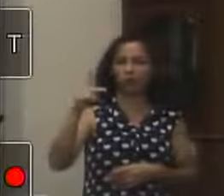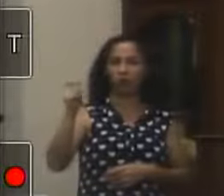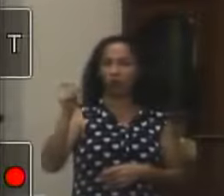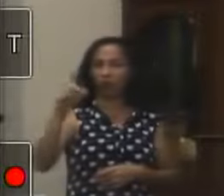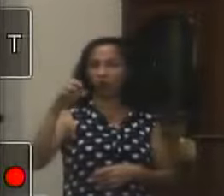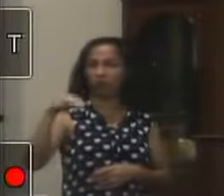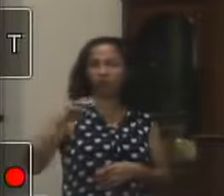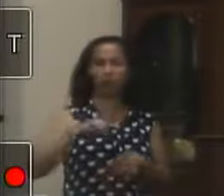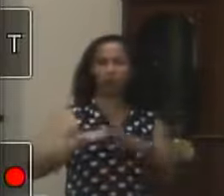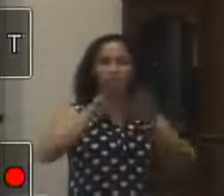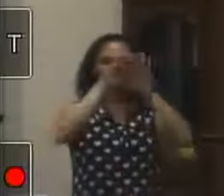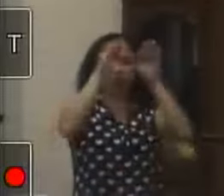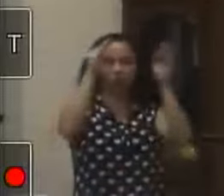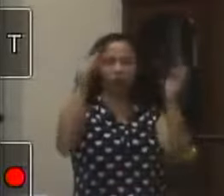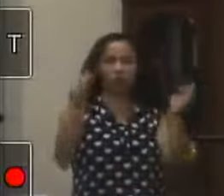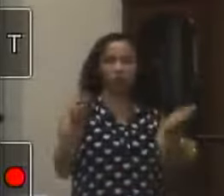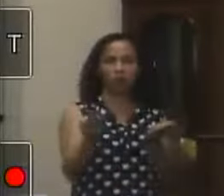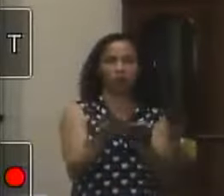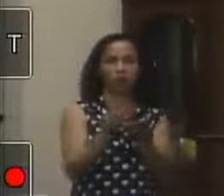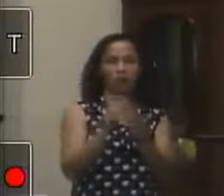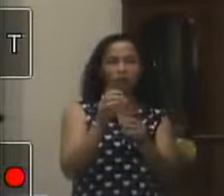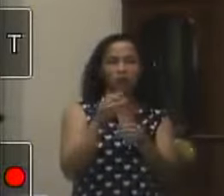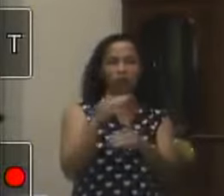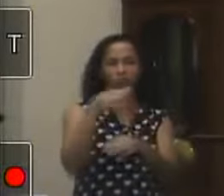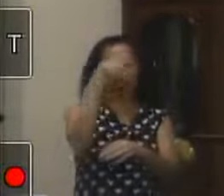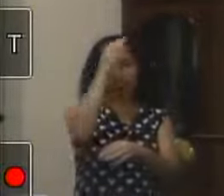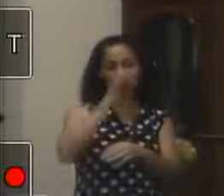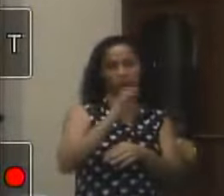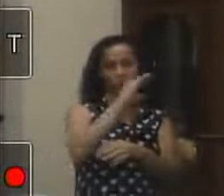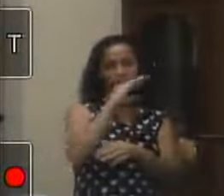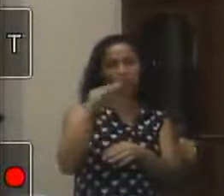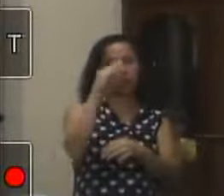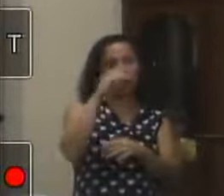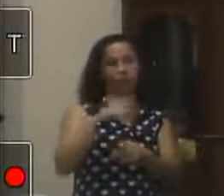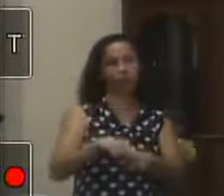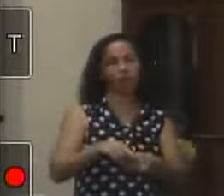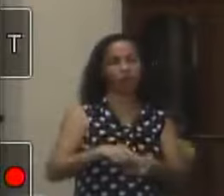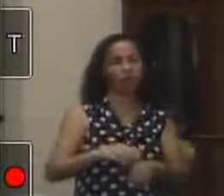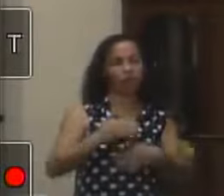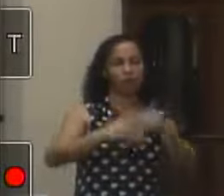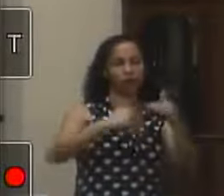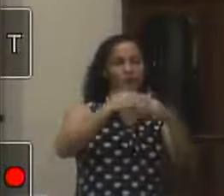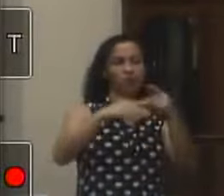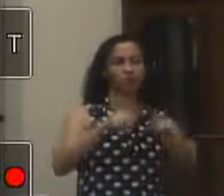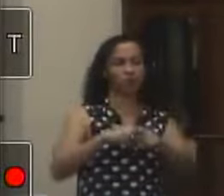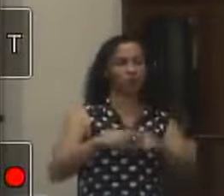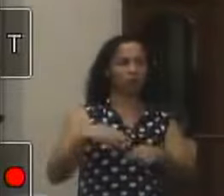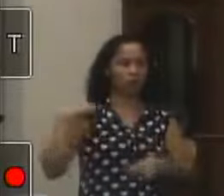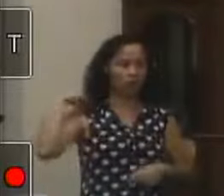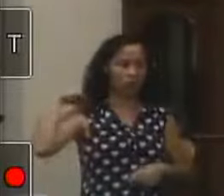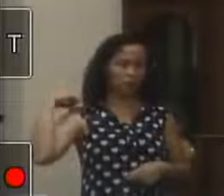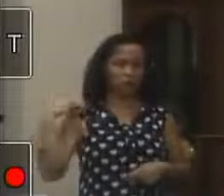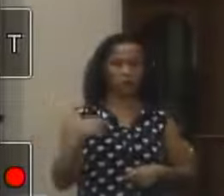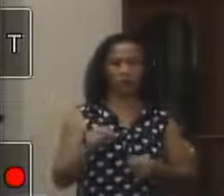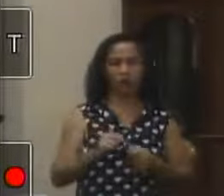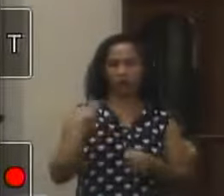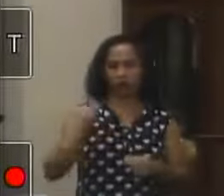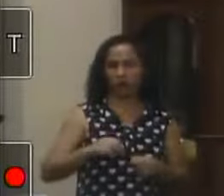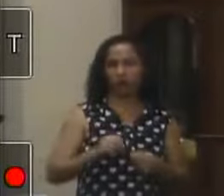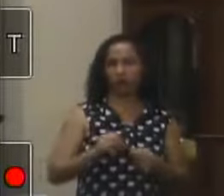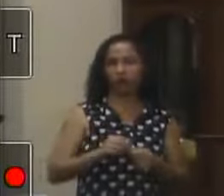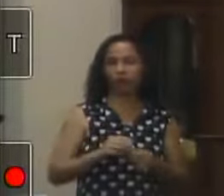José. Eu tenho certeza que as coisas vão acontecendo nesse ritmo, que é o ritmo que tem dado para ser feito. Então, ficou